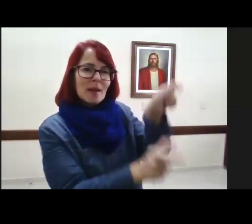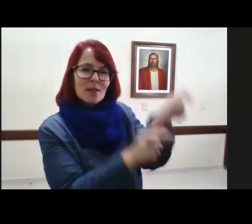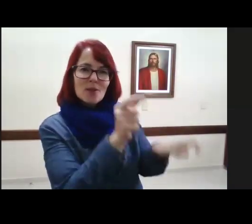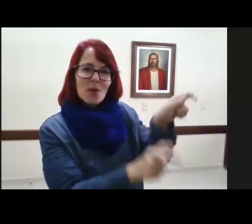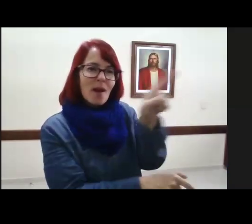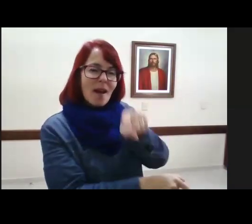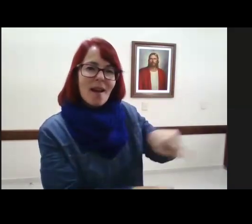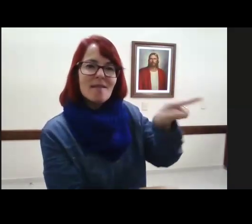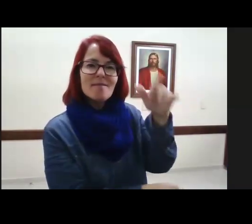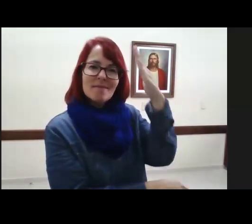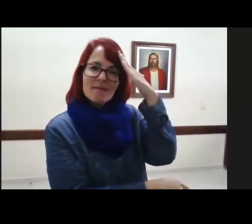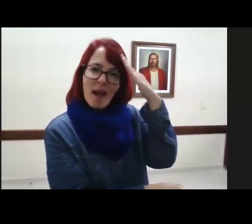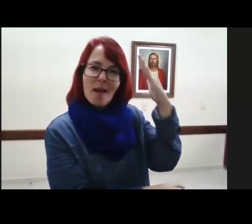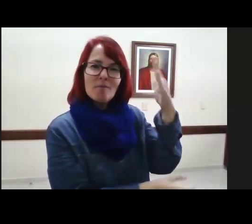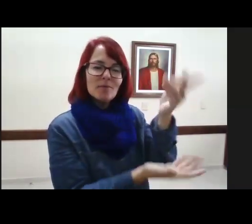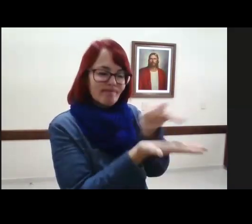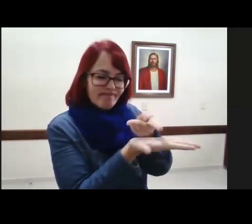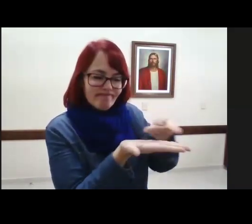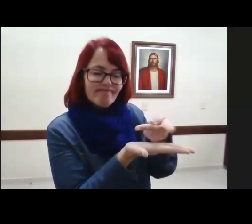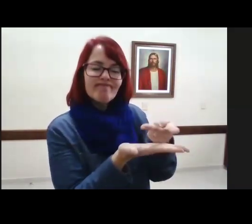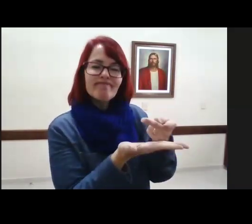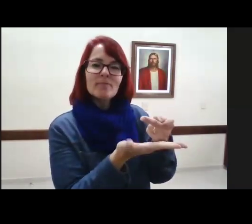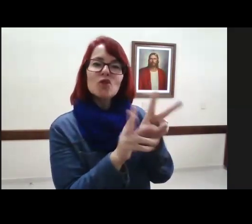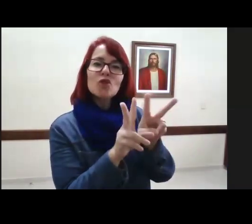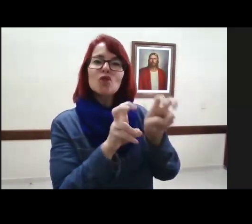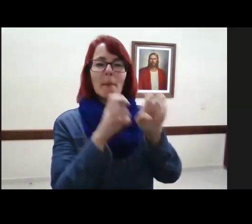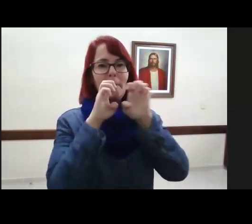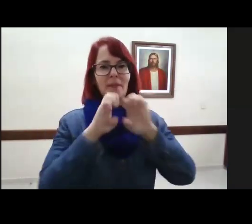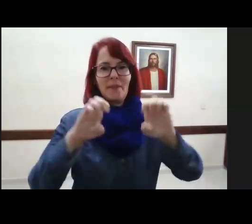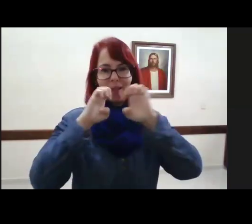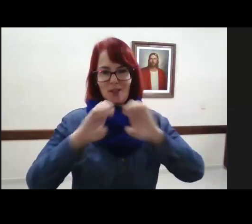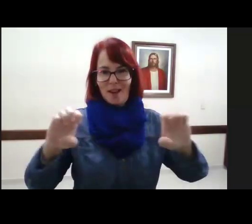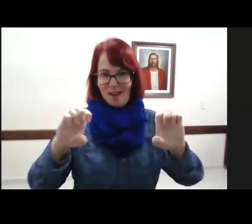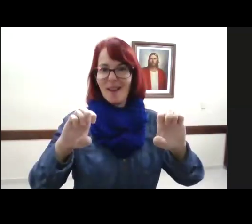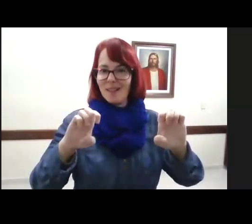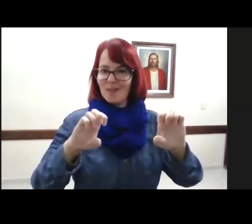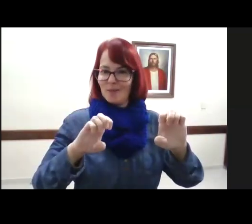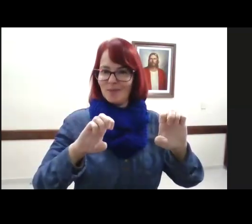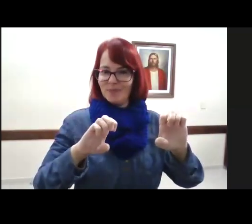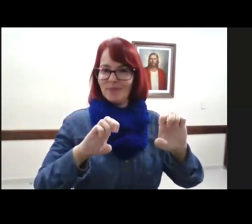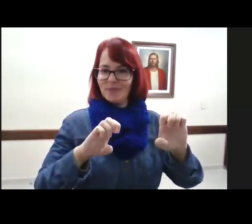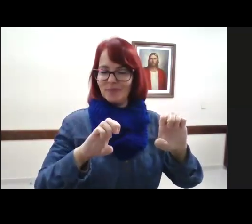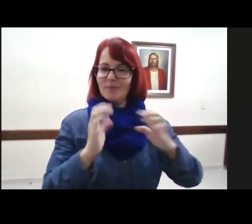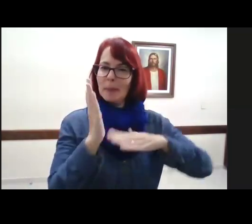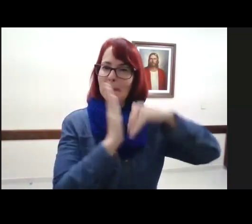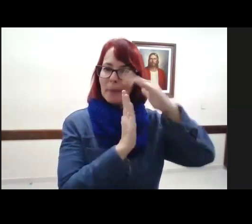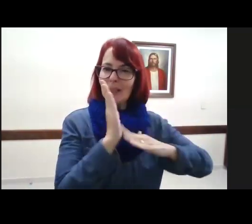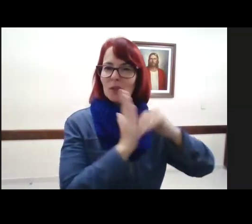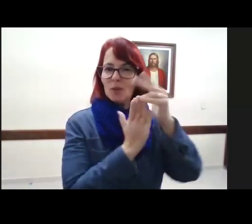expressar várias situações do Evangelho por meio da arte, por meio de pinturas.